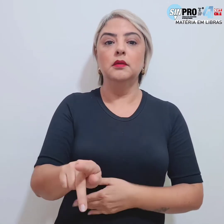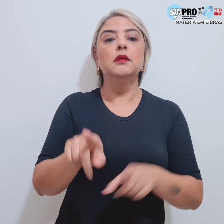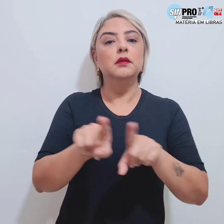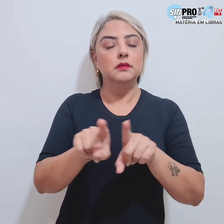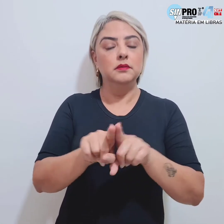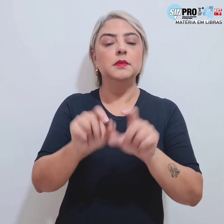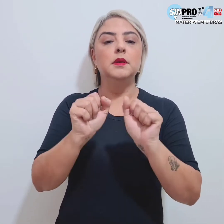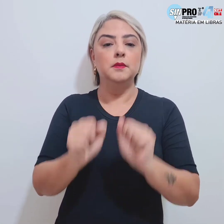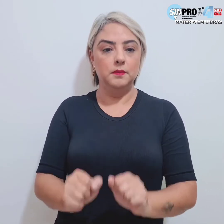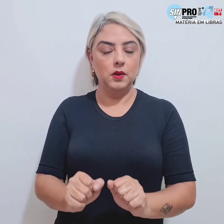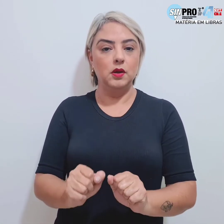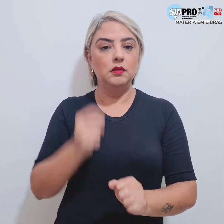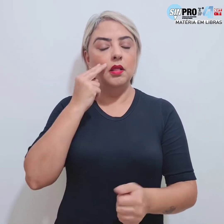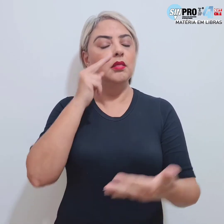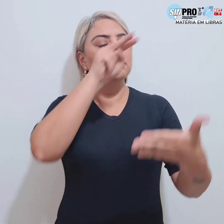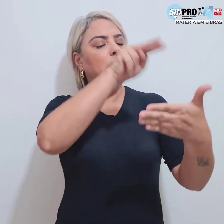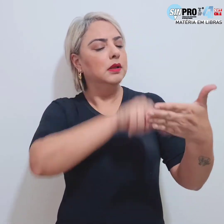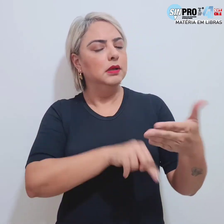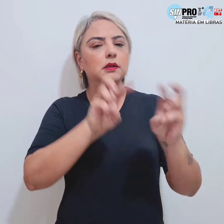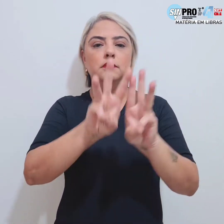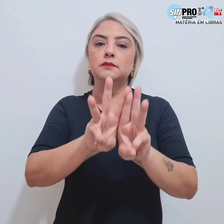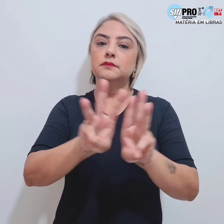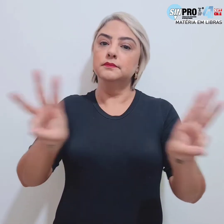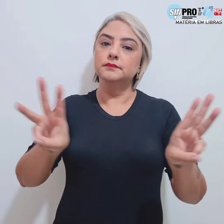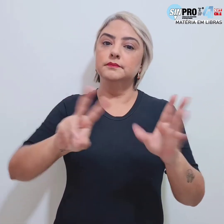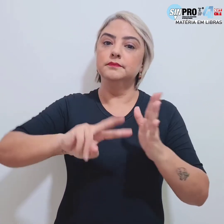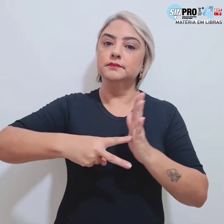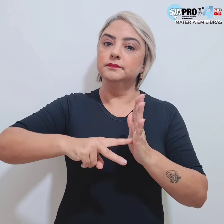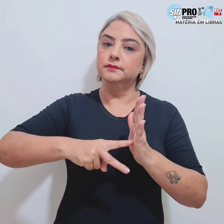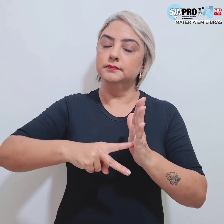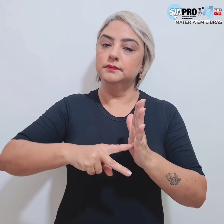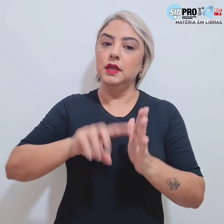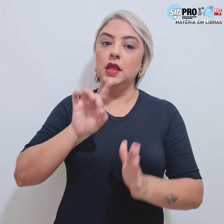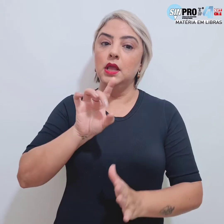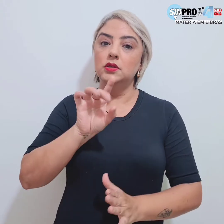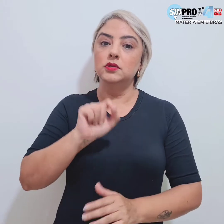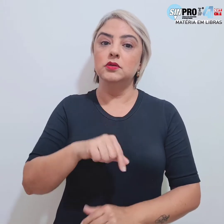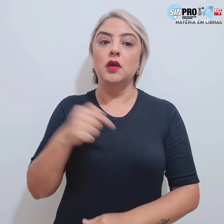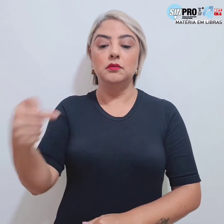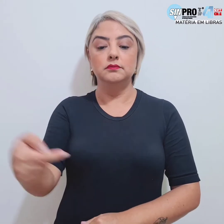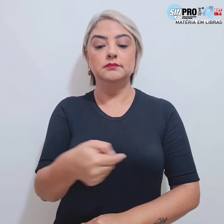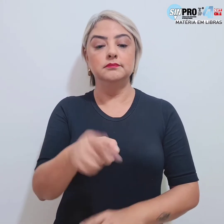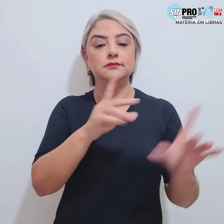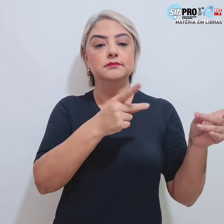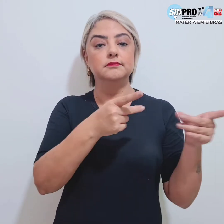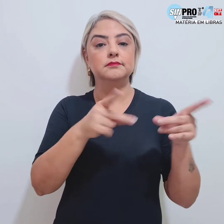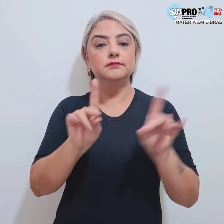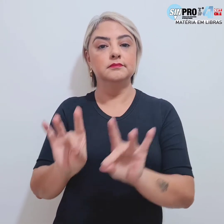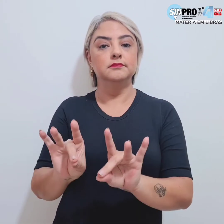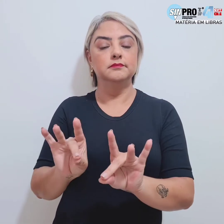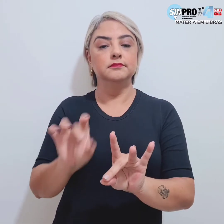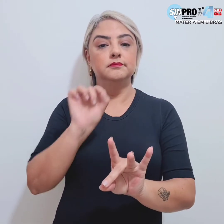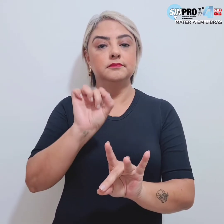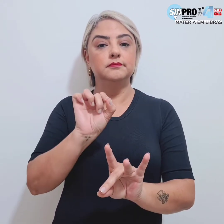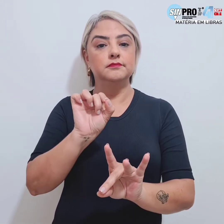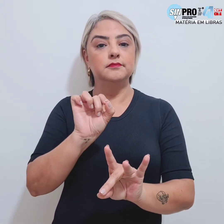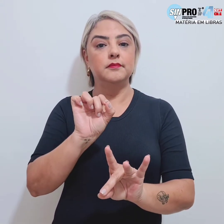poderá ser lida pelo site do Simpro. Basta acessar o link. Em 7 páginas,